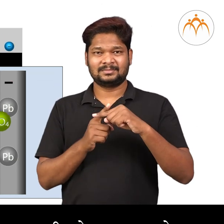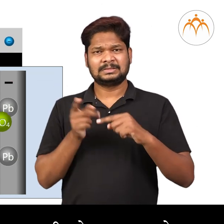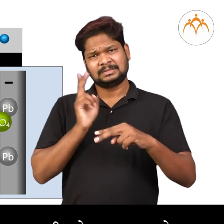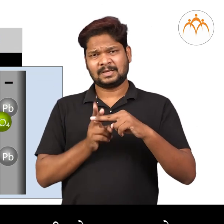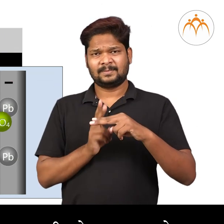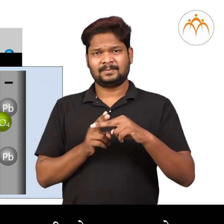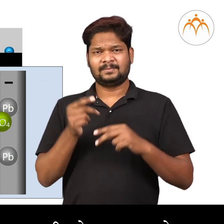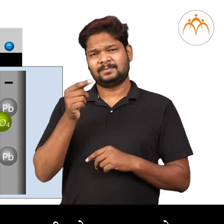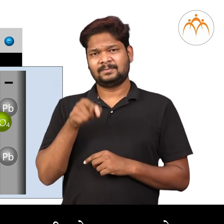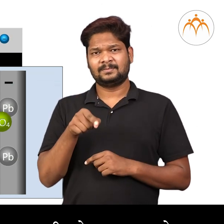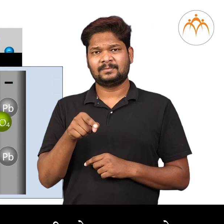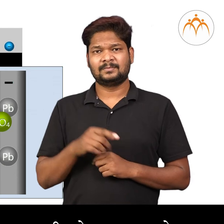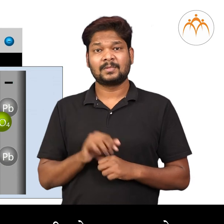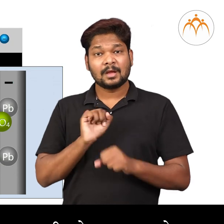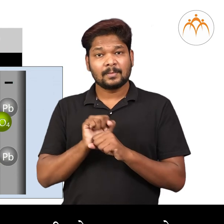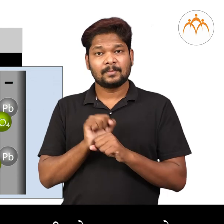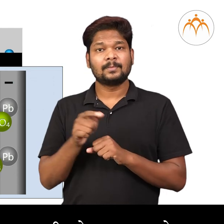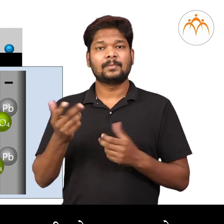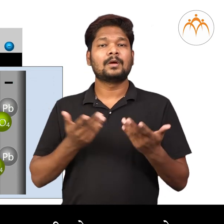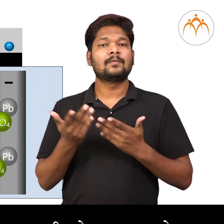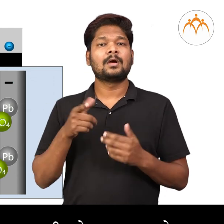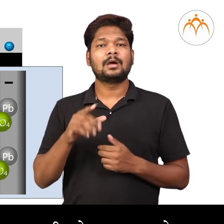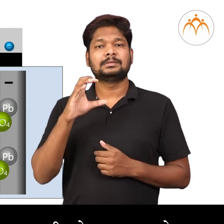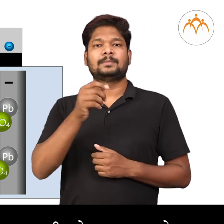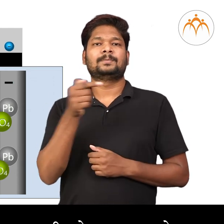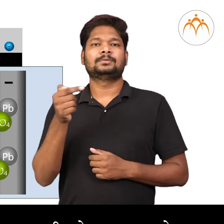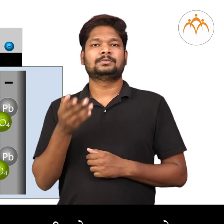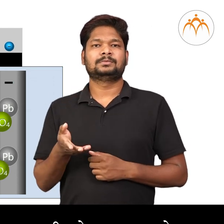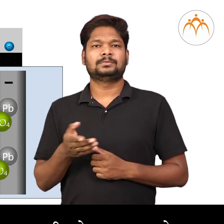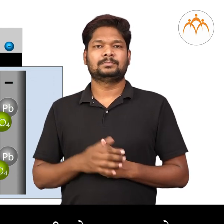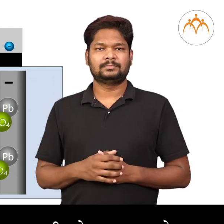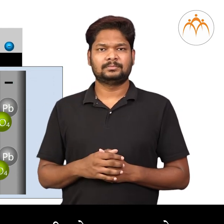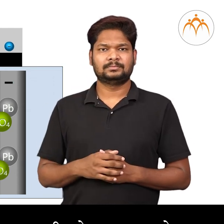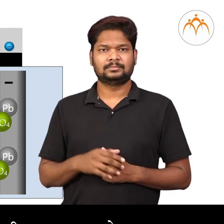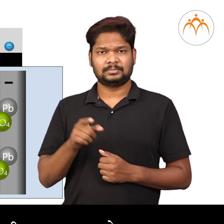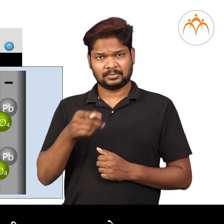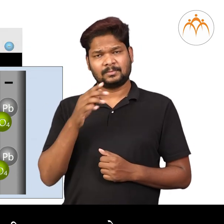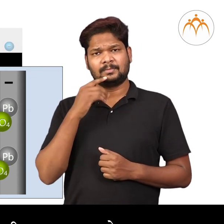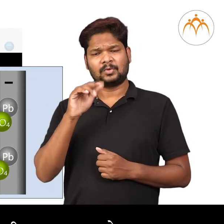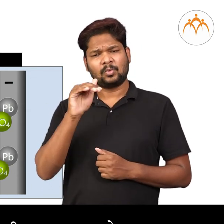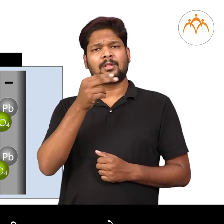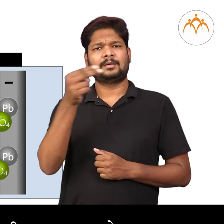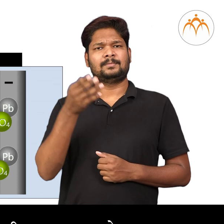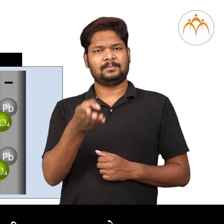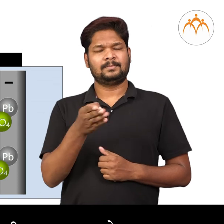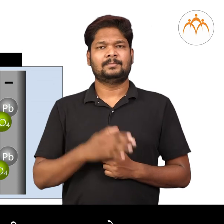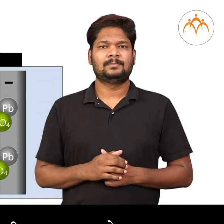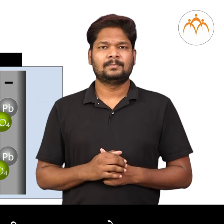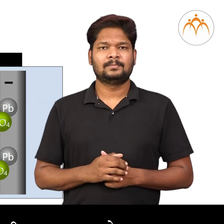उद्धृत इलेक्ट्रॉनिक लगा लें